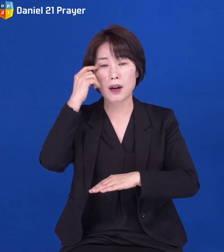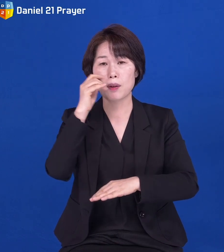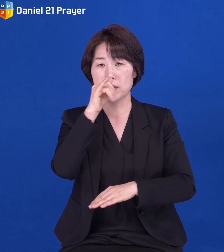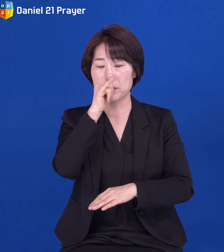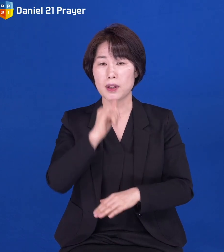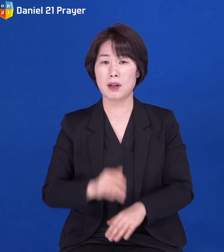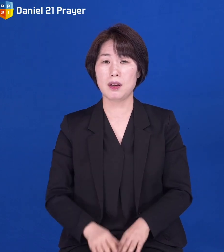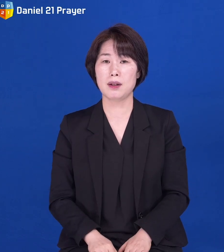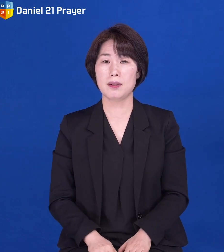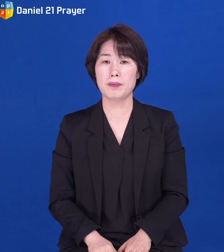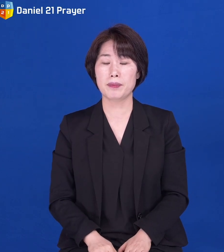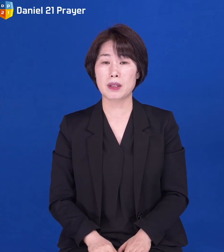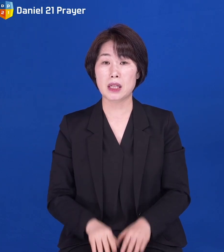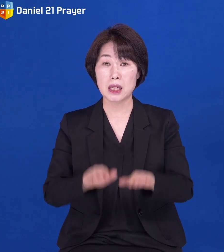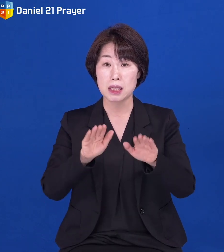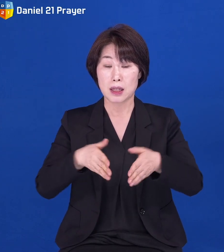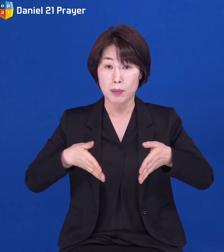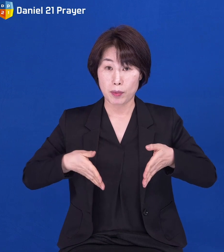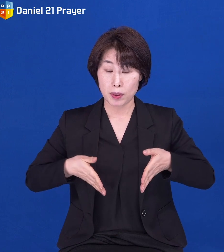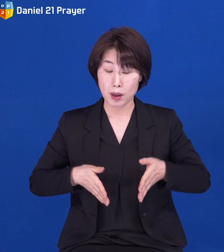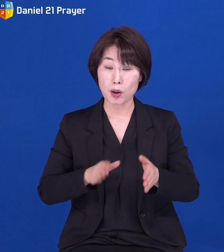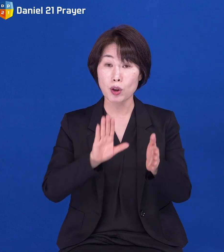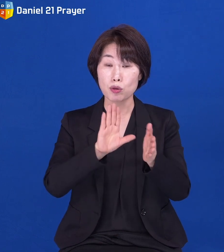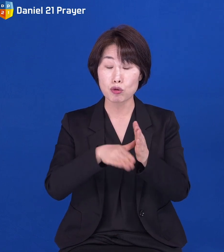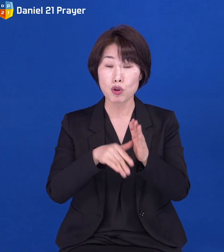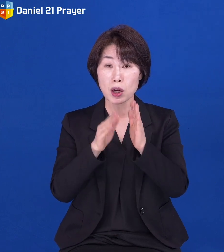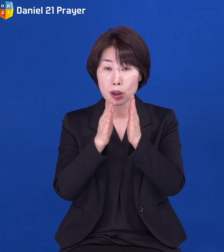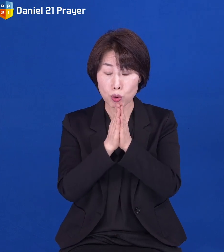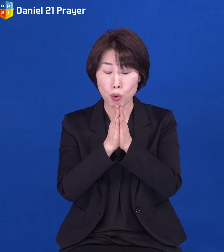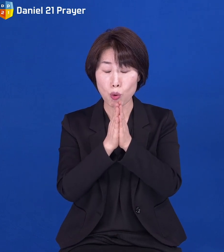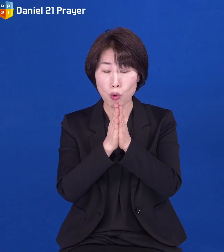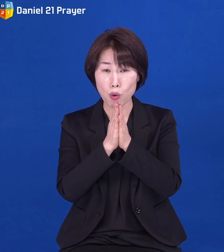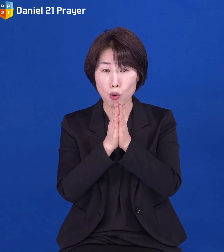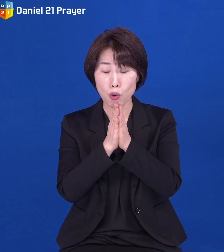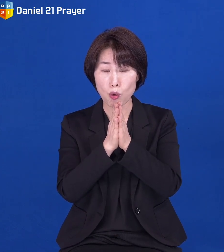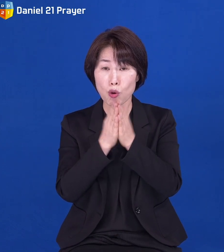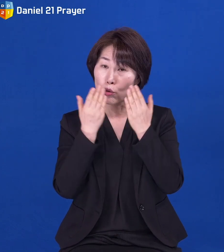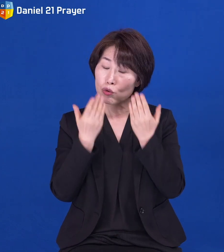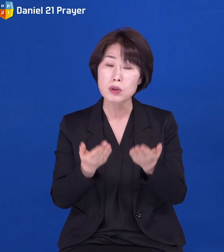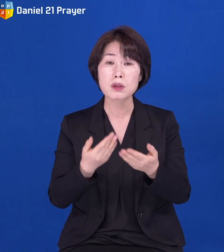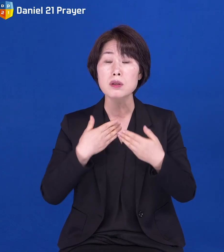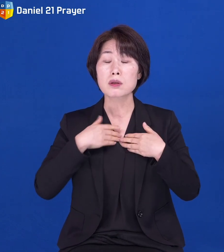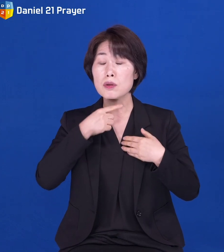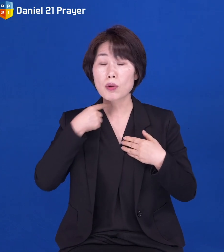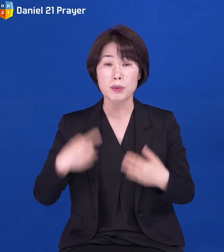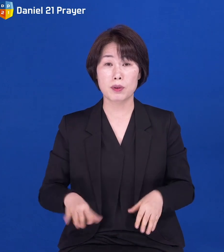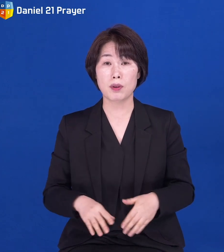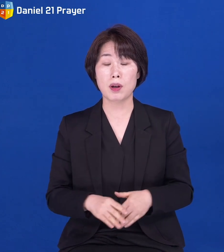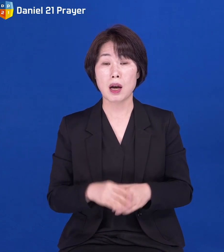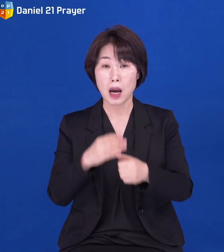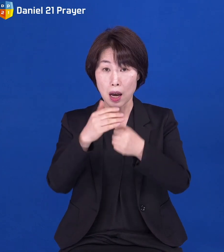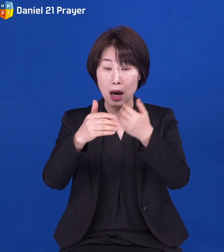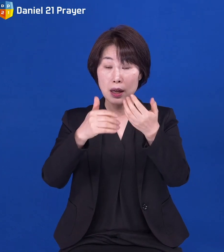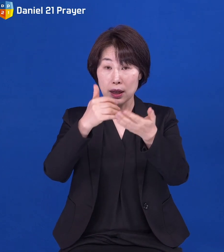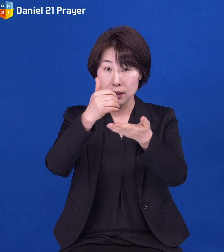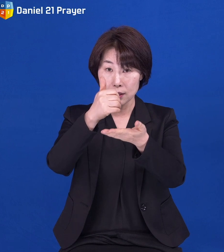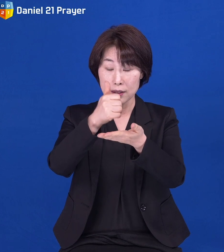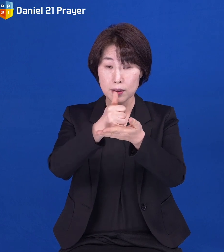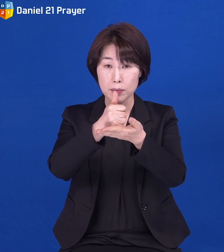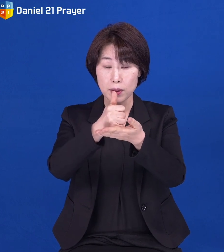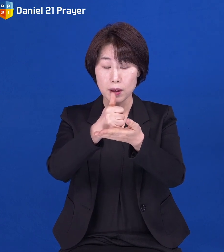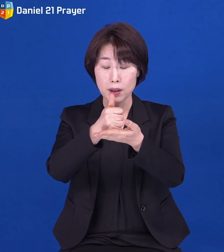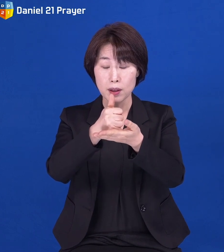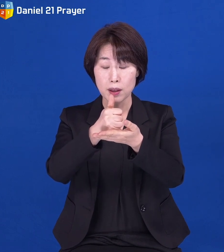왜냐하면 제가 지금까지 태어나서 지금까지 기도를 쉬어본 적이 없어요. 저희 미니를 어떻게 해서든 하나님이 알고 계실 거고 또